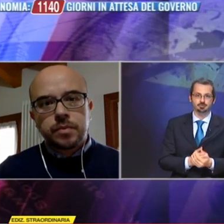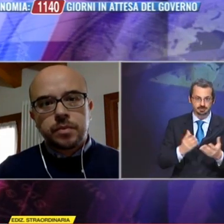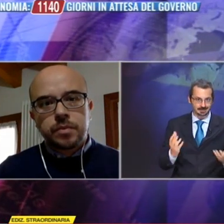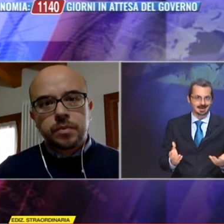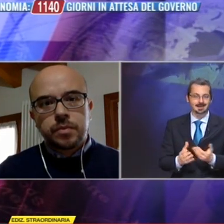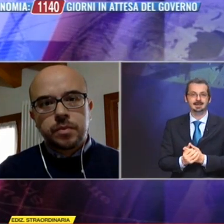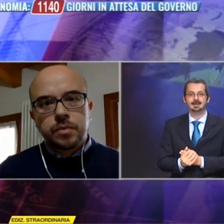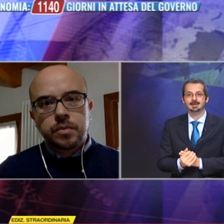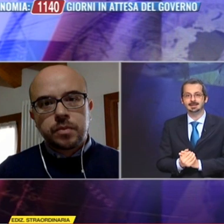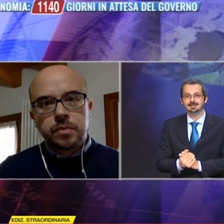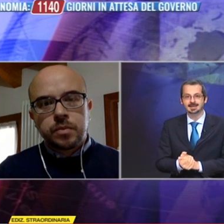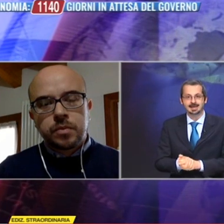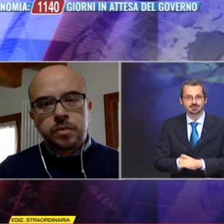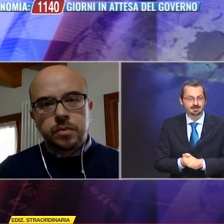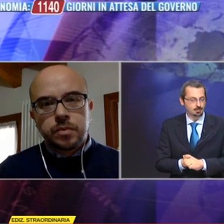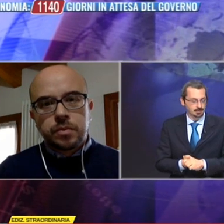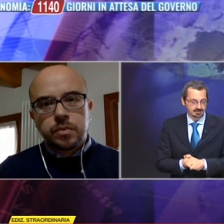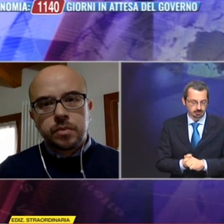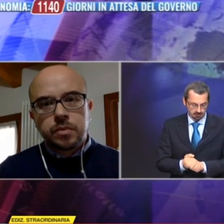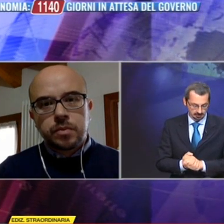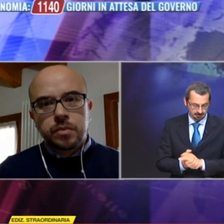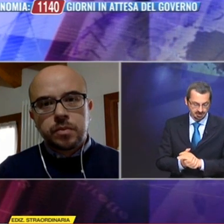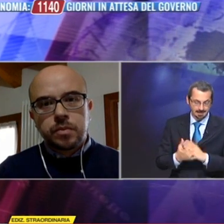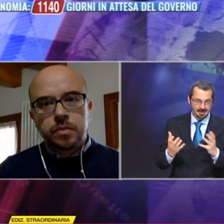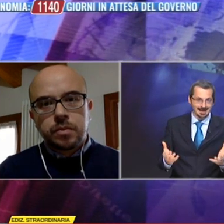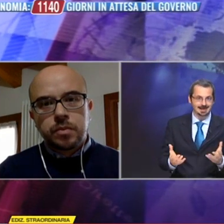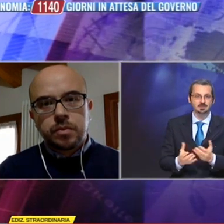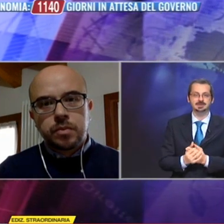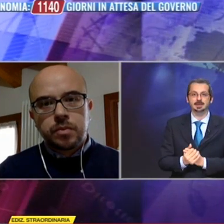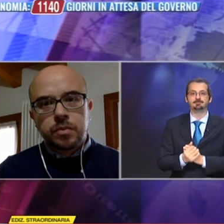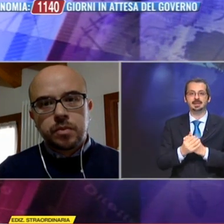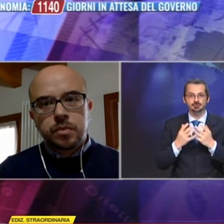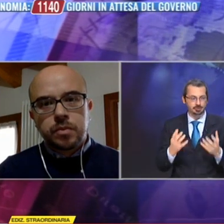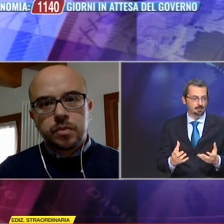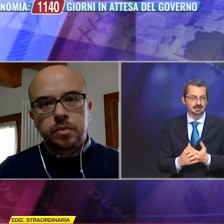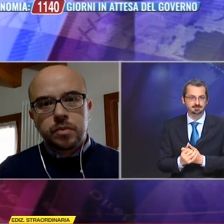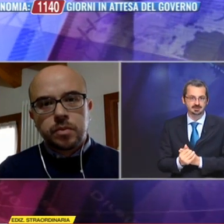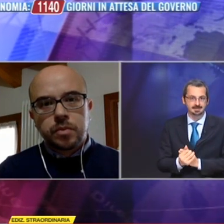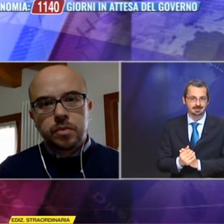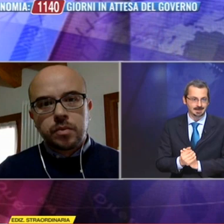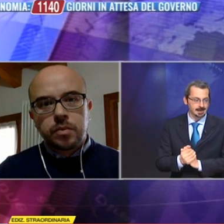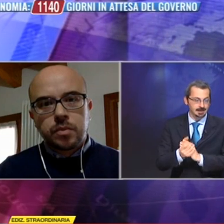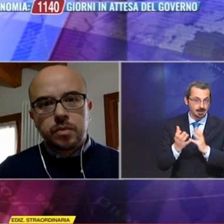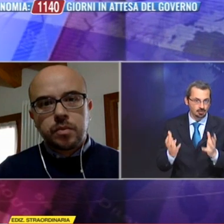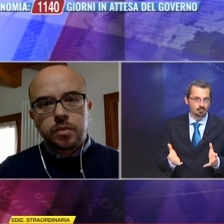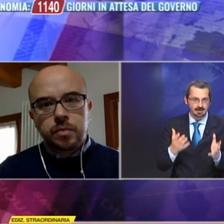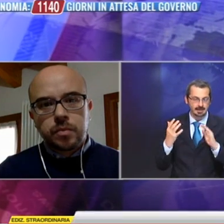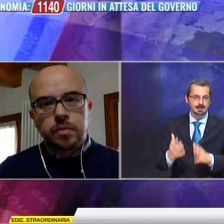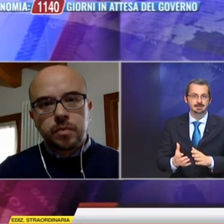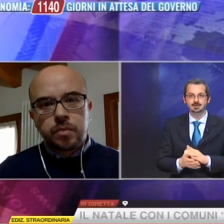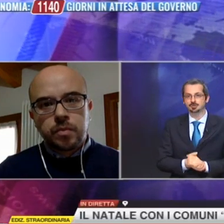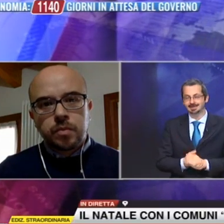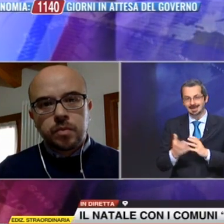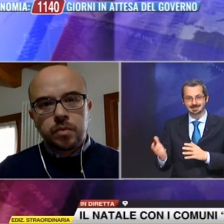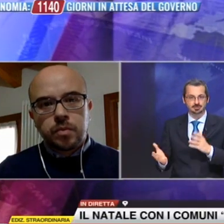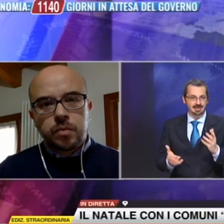più discutere da ieri, insomma, da quando è stato reso noto il DPCM, è la questione dello stop agli spostamenti tra i comuni